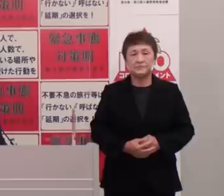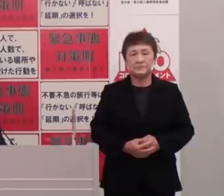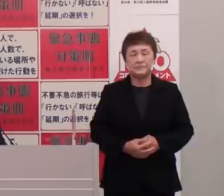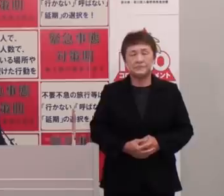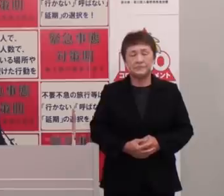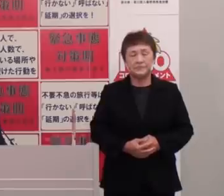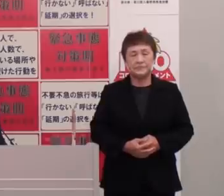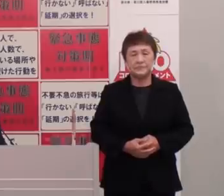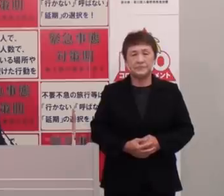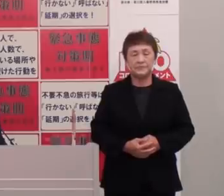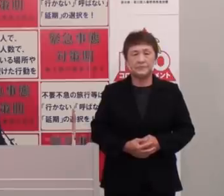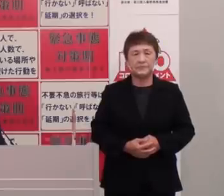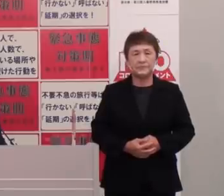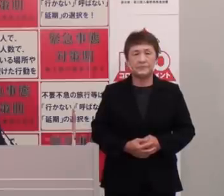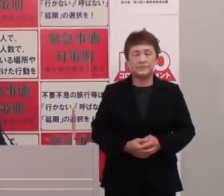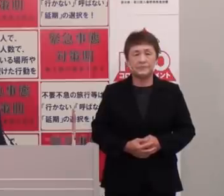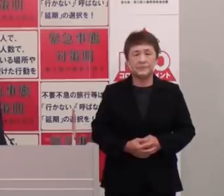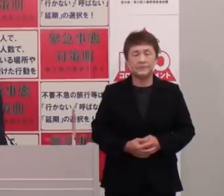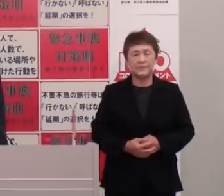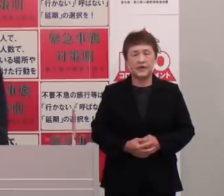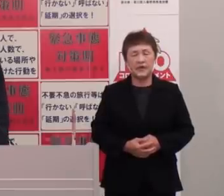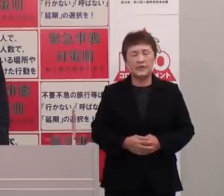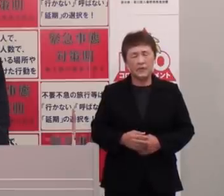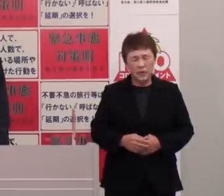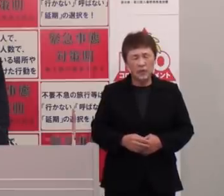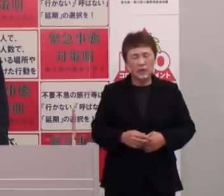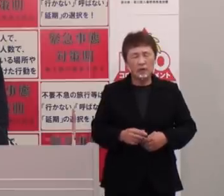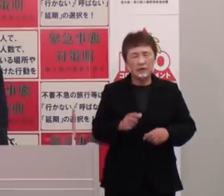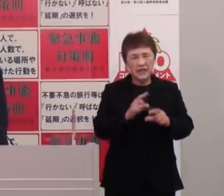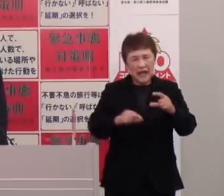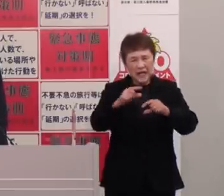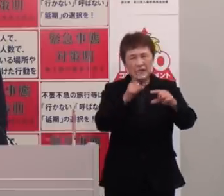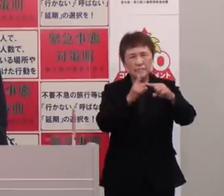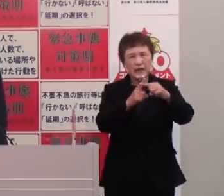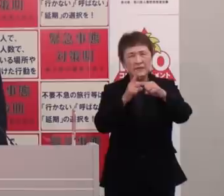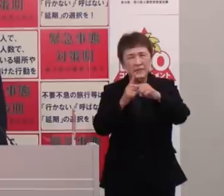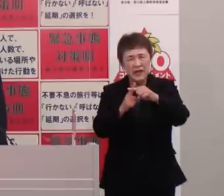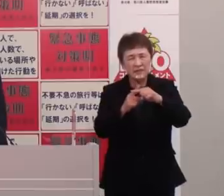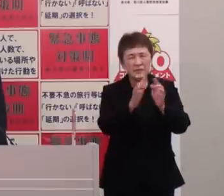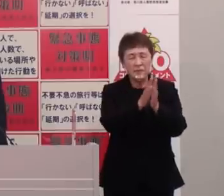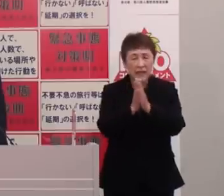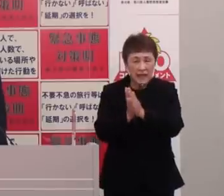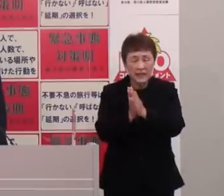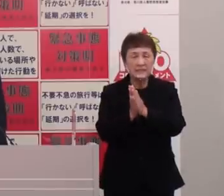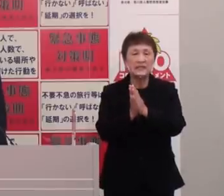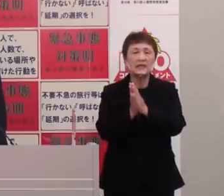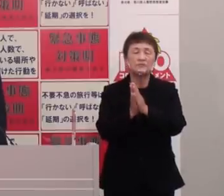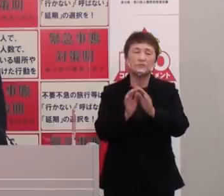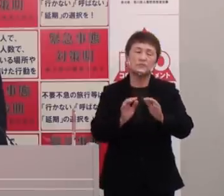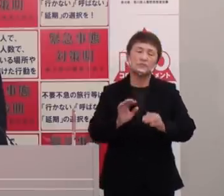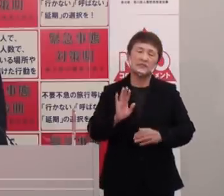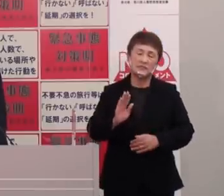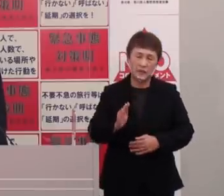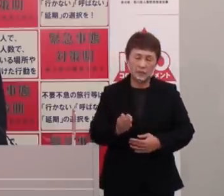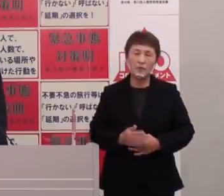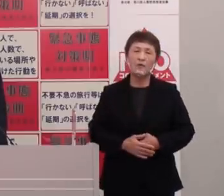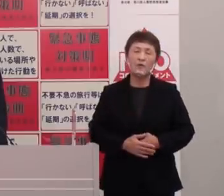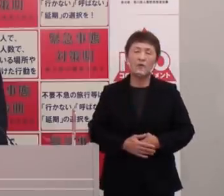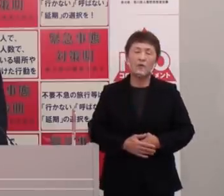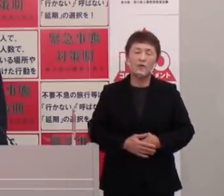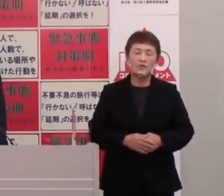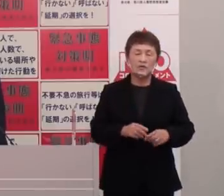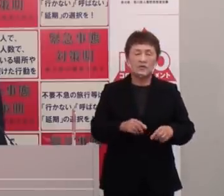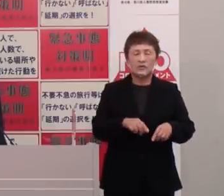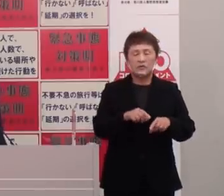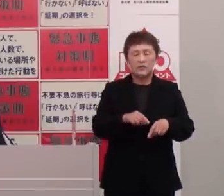他方このさらに上積みをお願いはしておりますけれども お願いはしていきますが、一般医療、